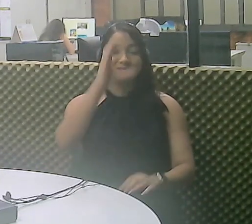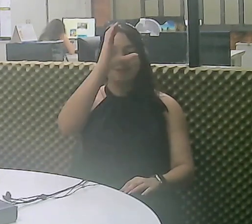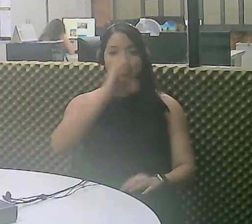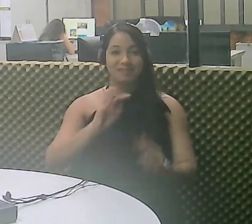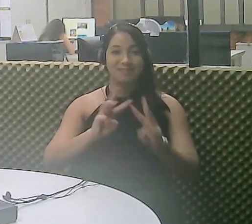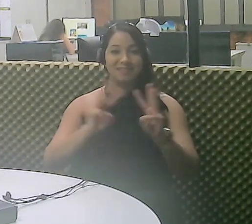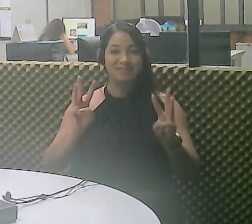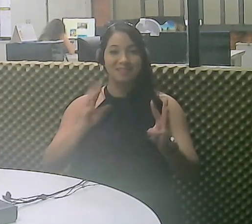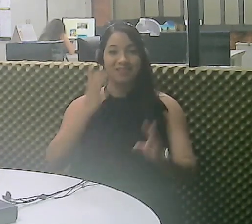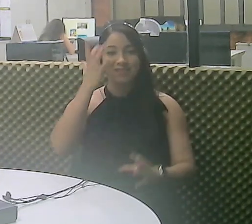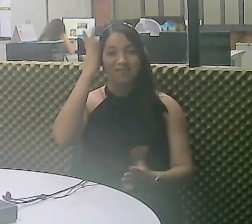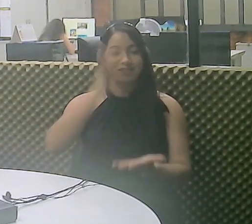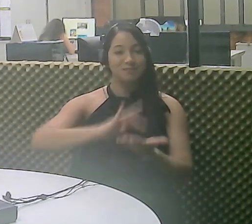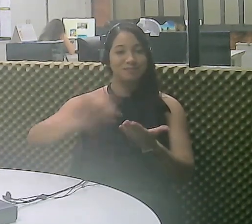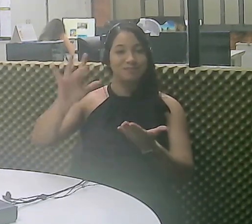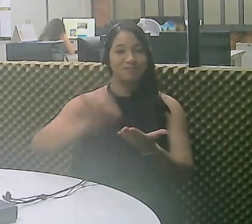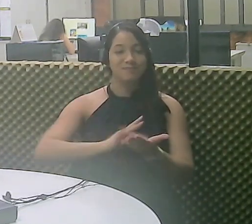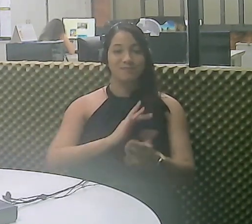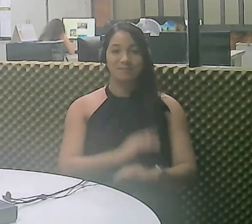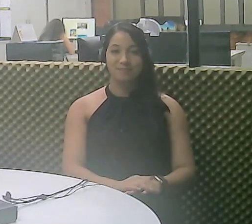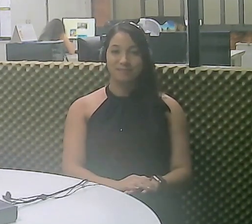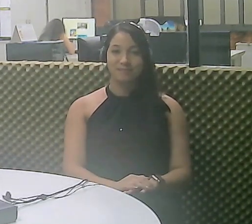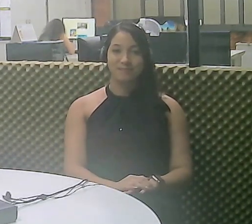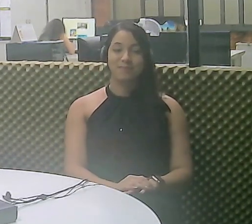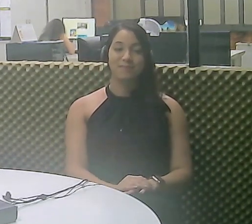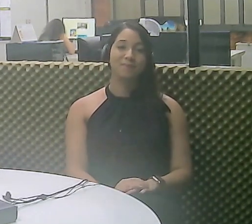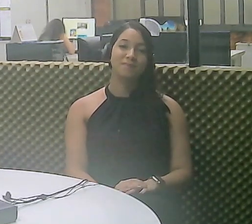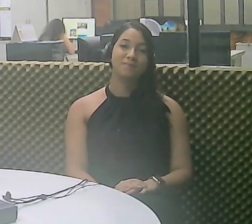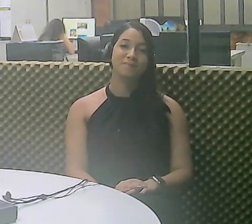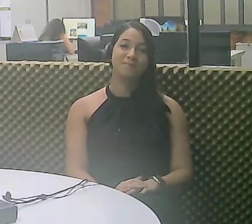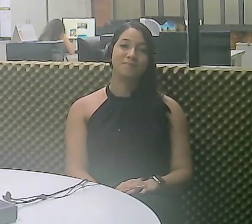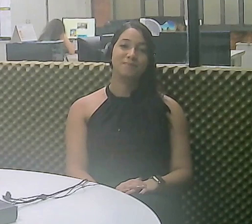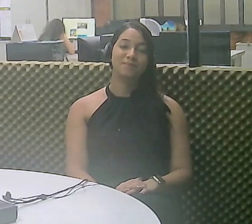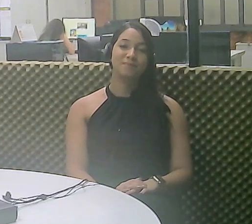Cidadão. Tudo fácil, na palma da mão.